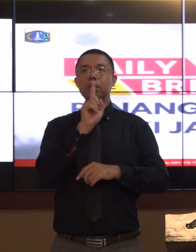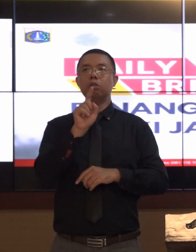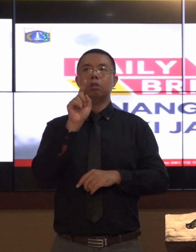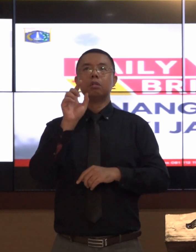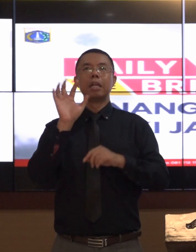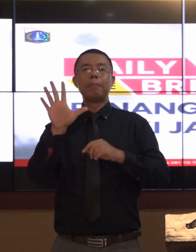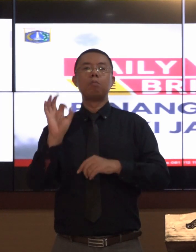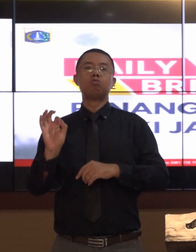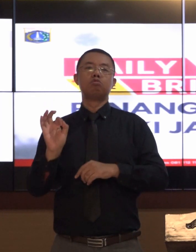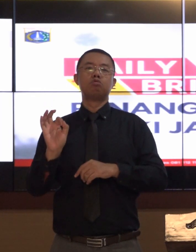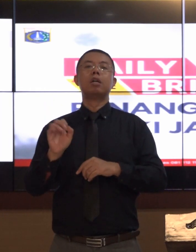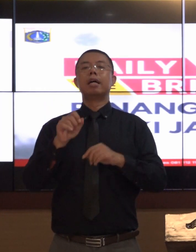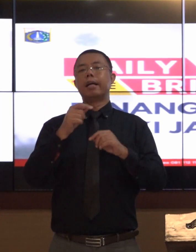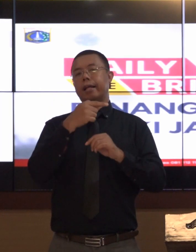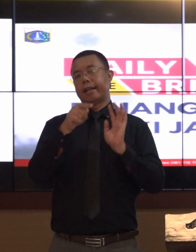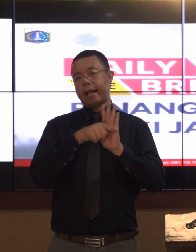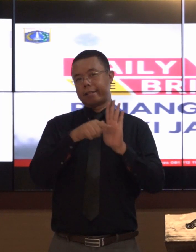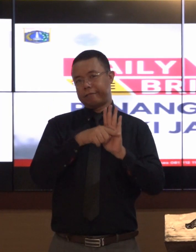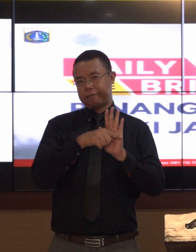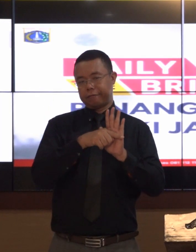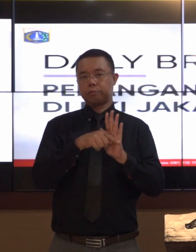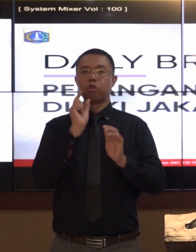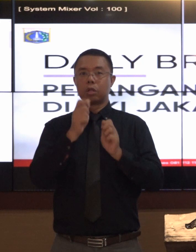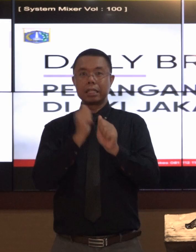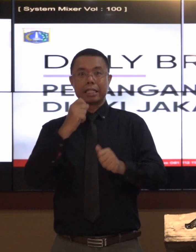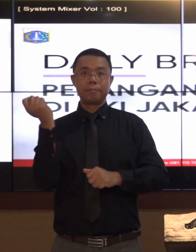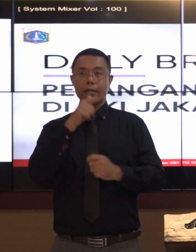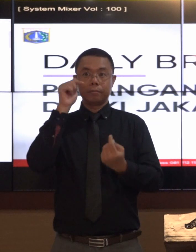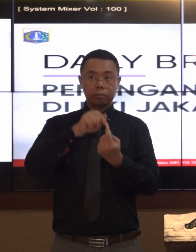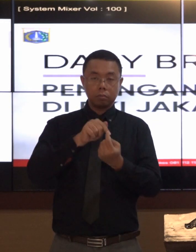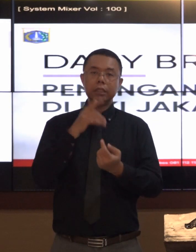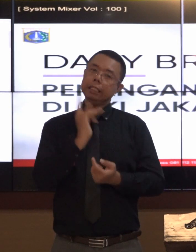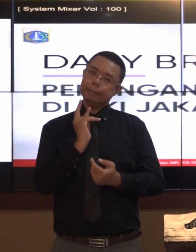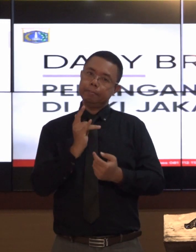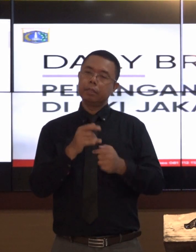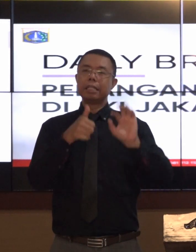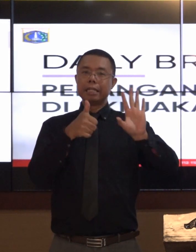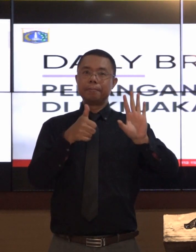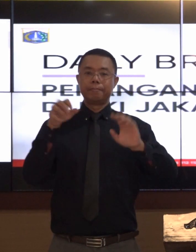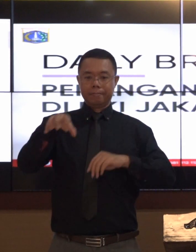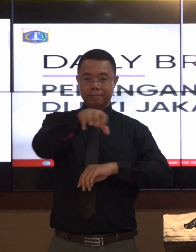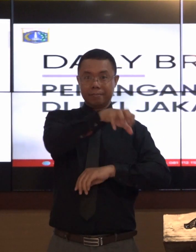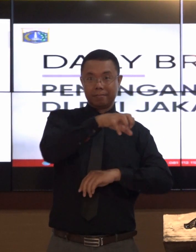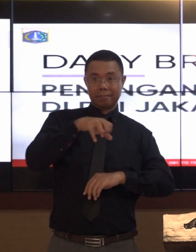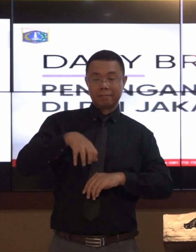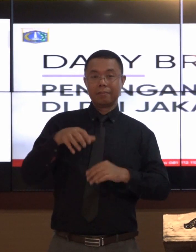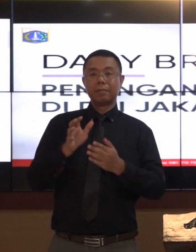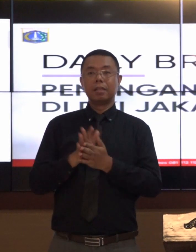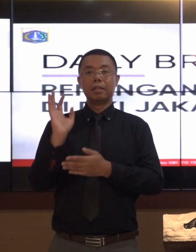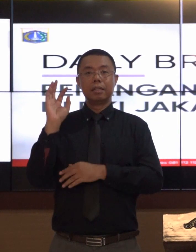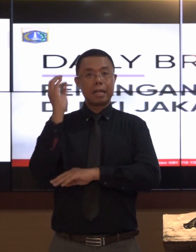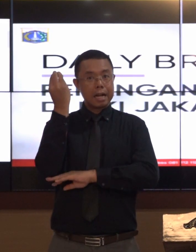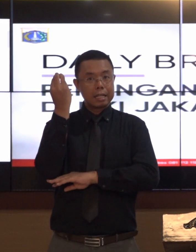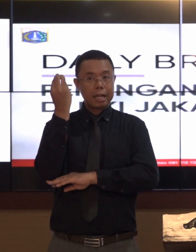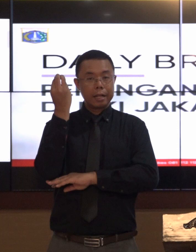1150 negatif untuk tapi tes tapi tes masih tetap dilakukan di enam wilayah kota dan kabupaten administrasi